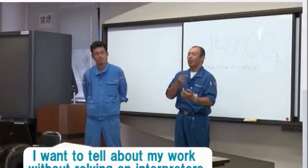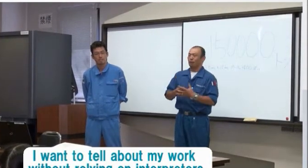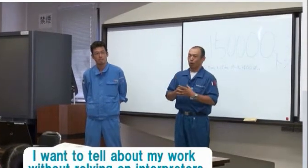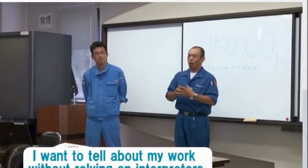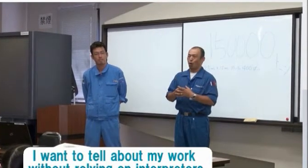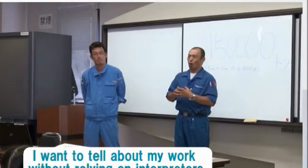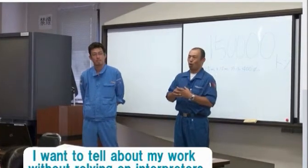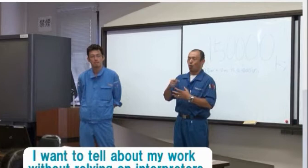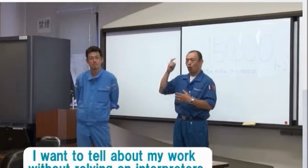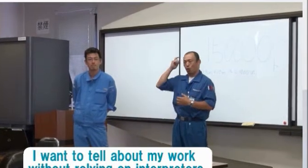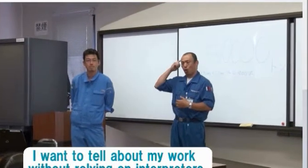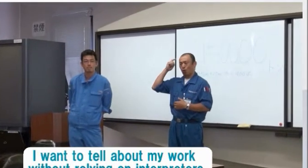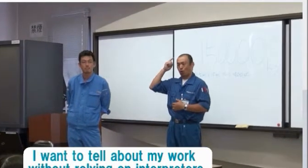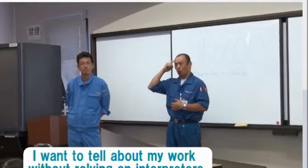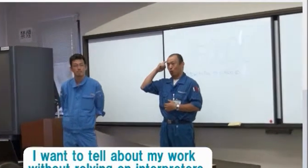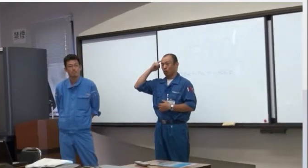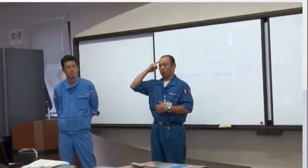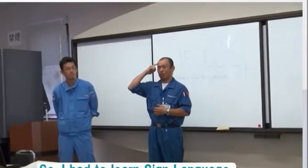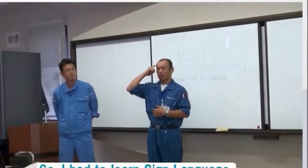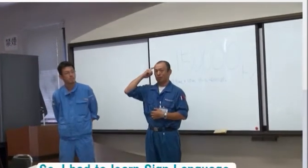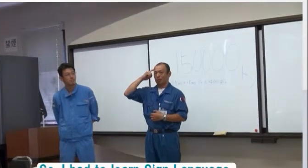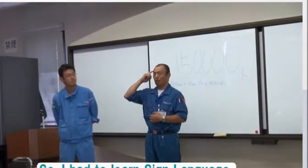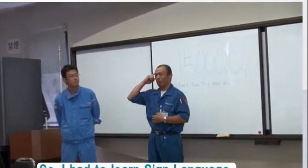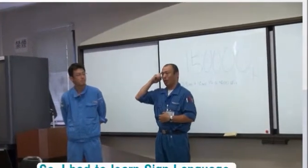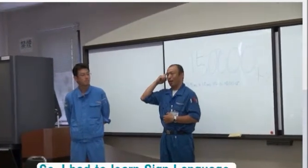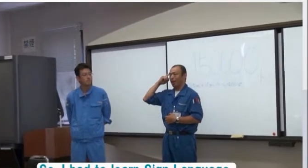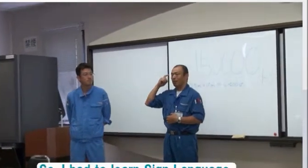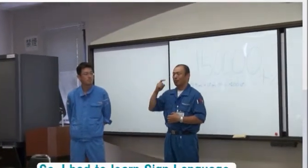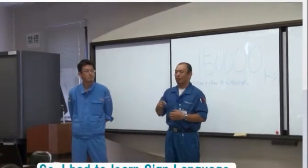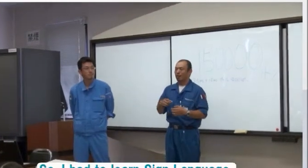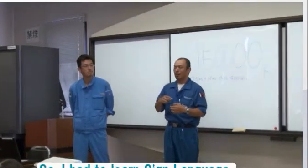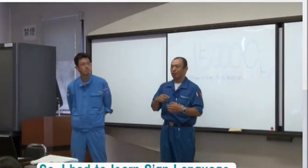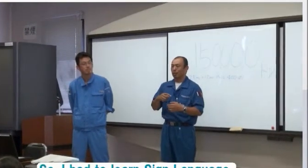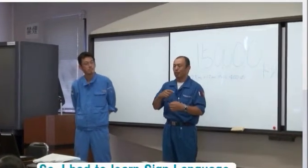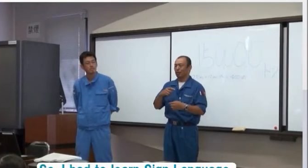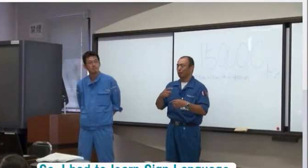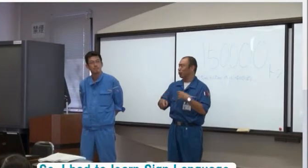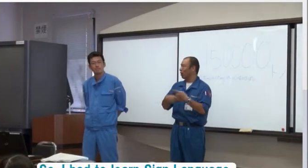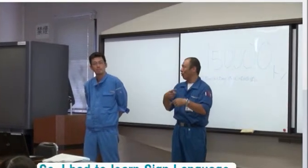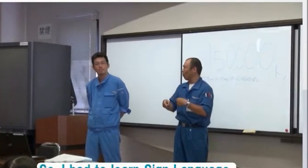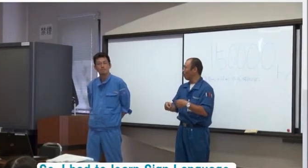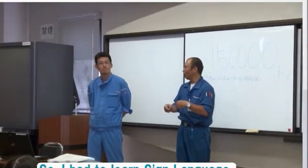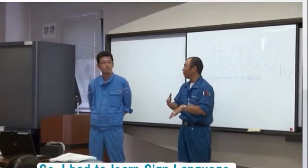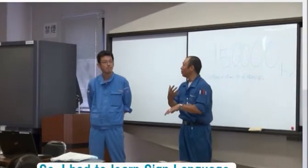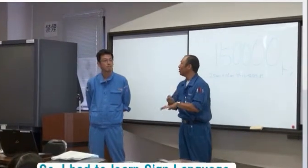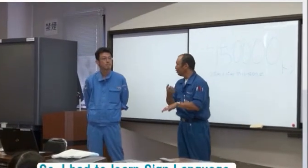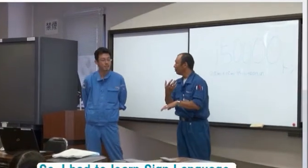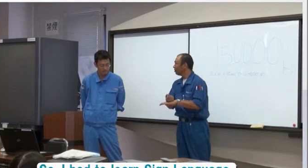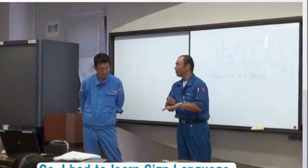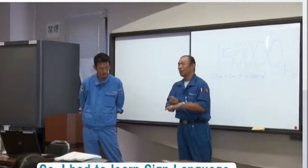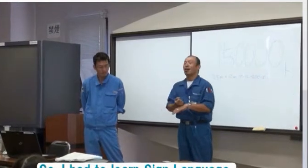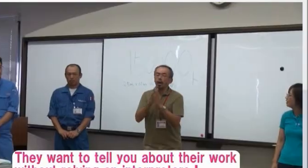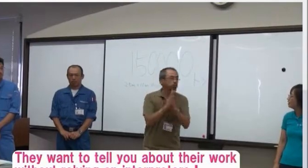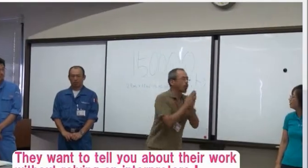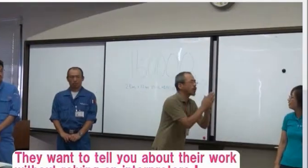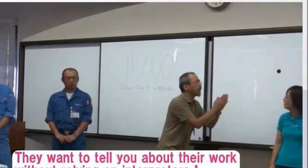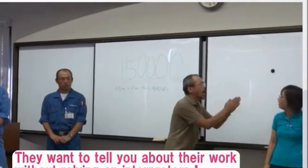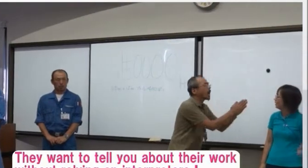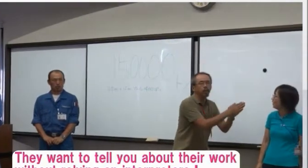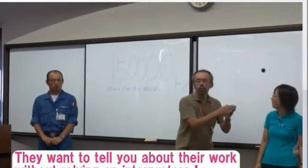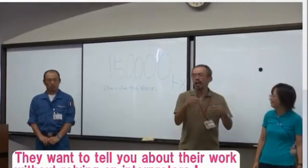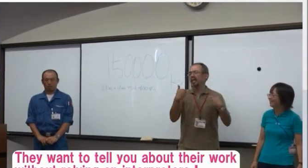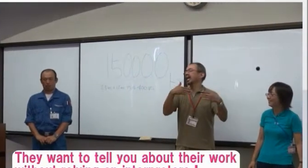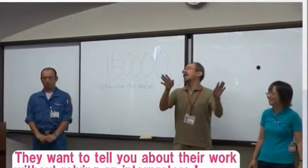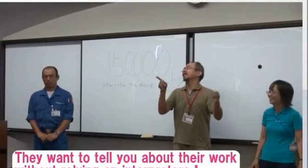伝えたいと思ってるので、チュアを 役を俺